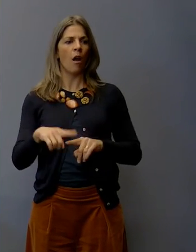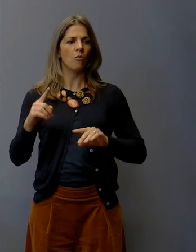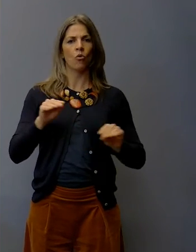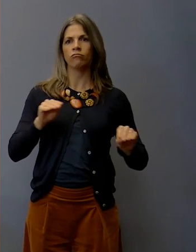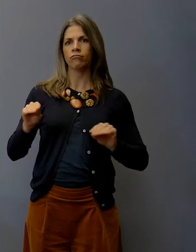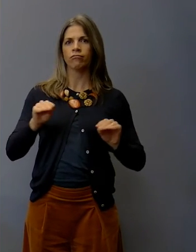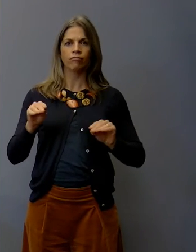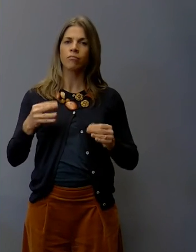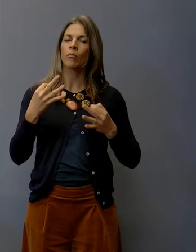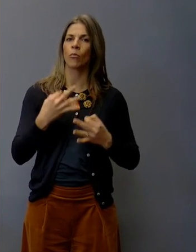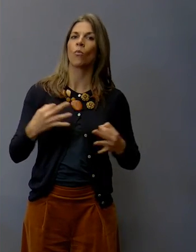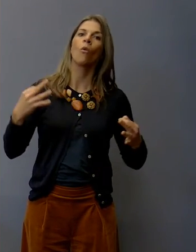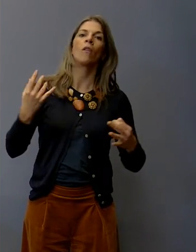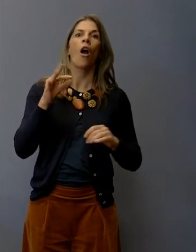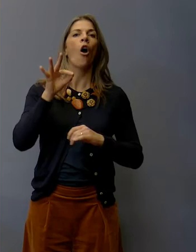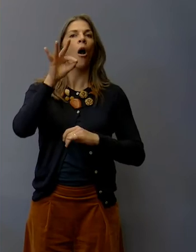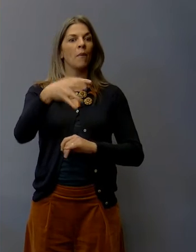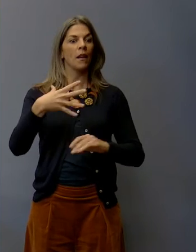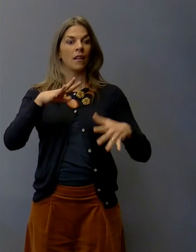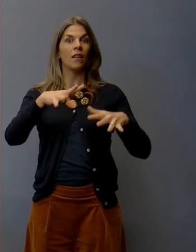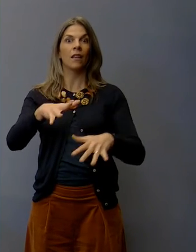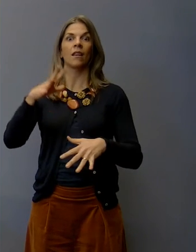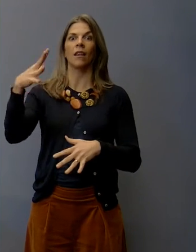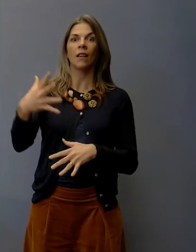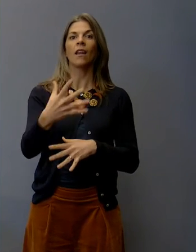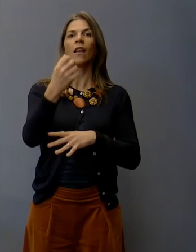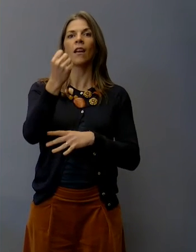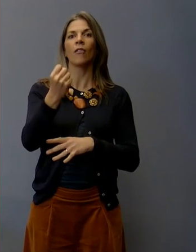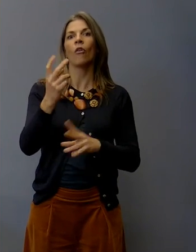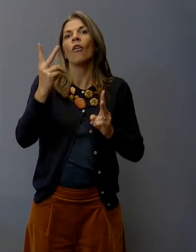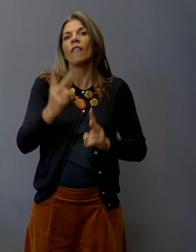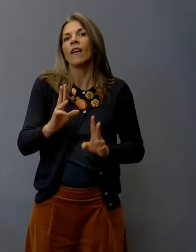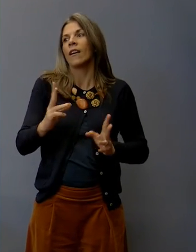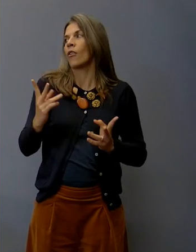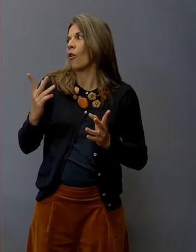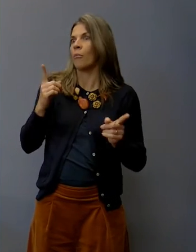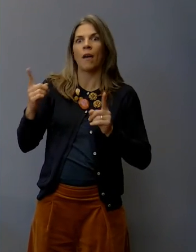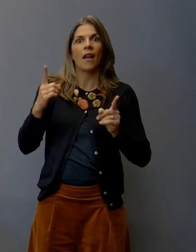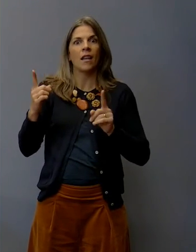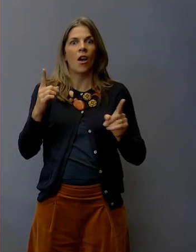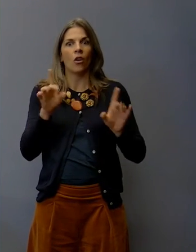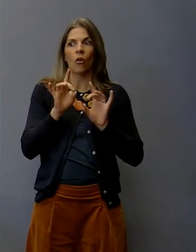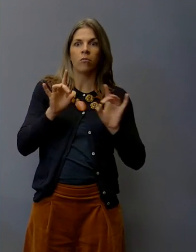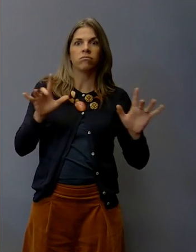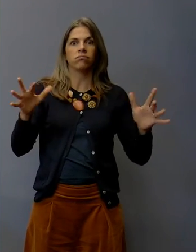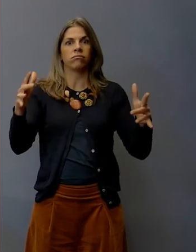sta raggiungendo e ripeto nonostante il momento di pandemia che mette tutti a dura prova mi